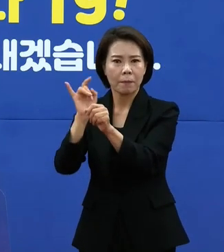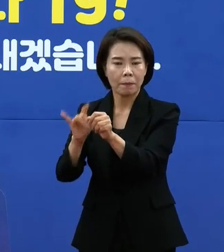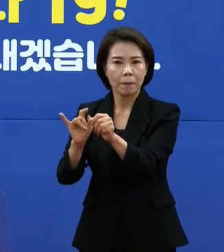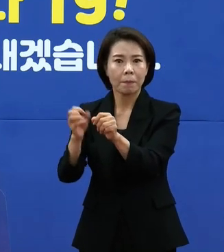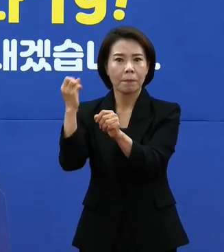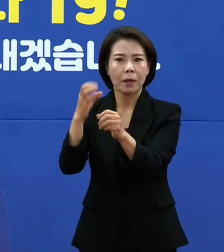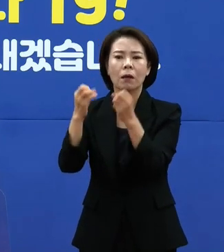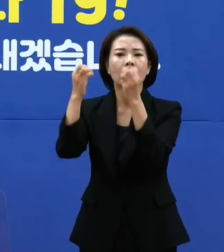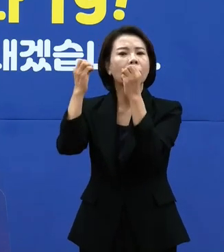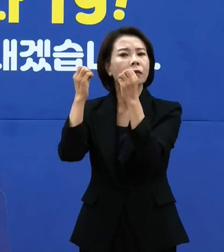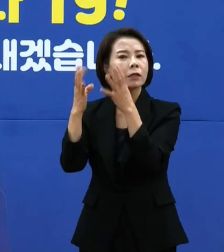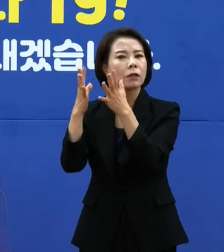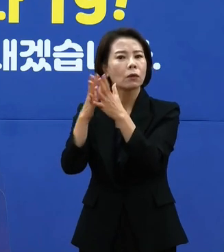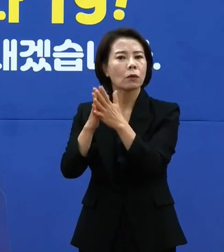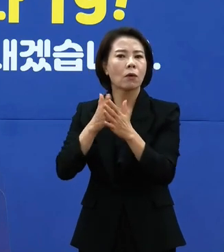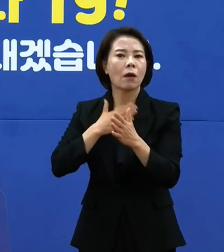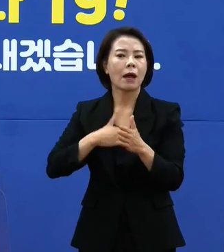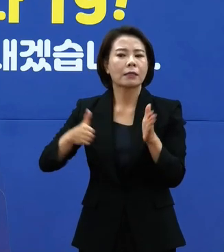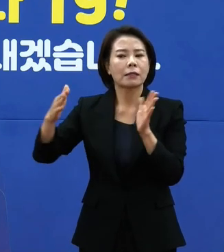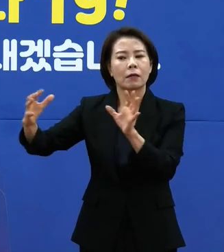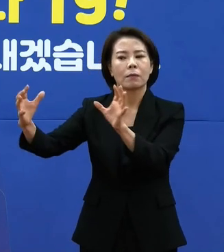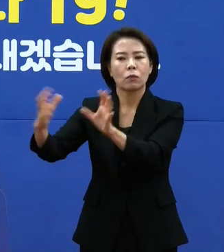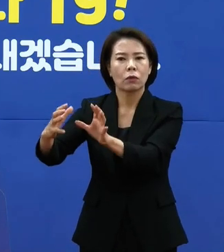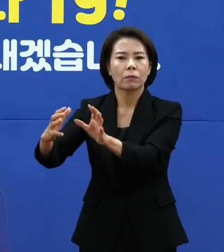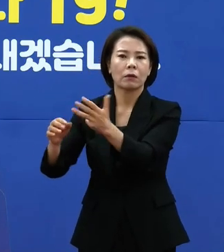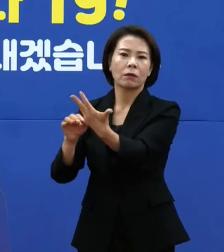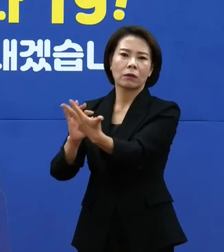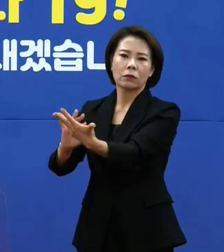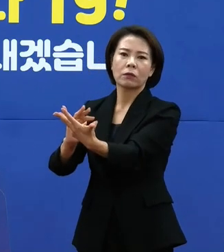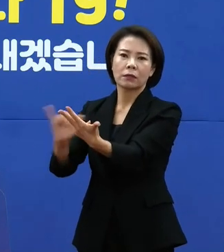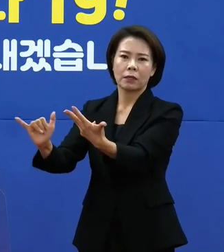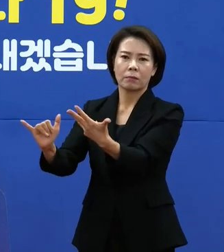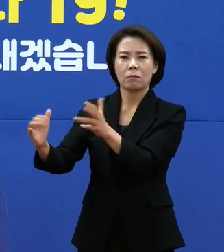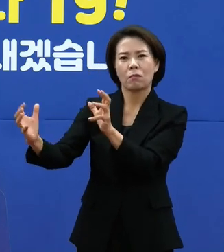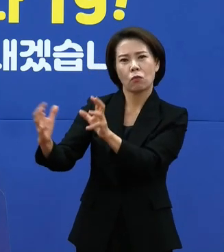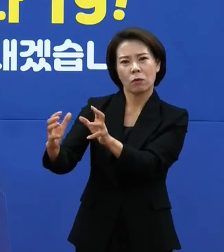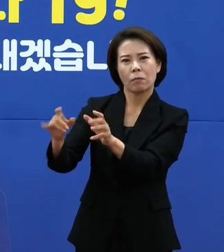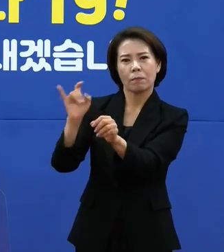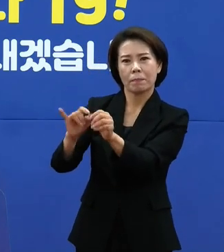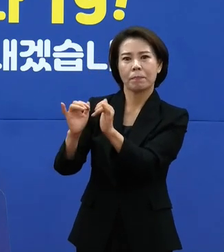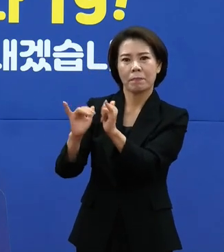그리고 신규 지인 모임에서 8명이 확진 판정을 받았습니다.